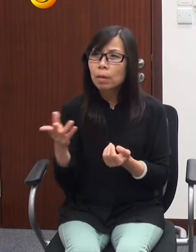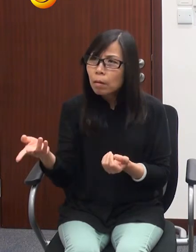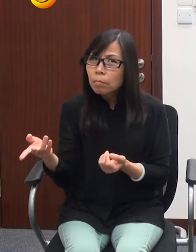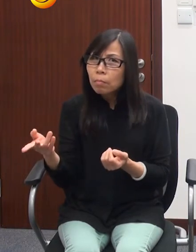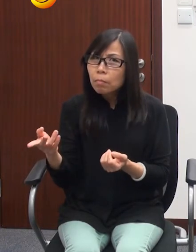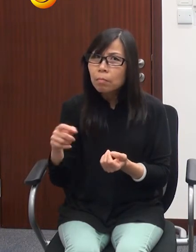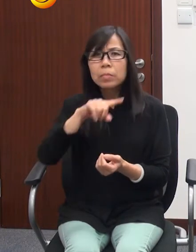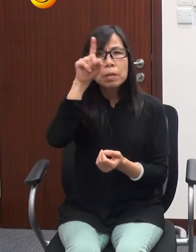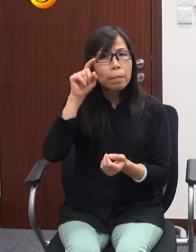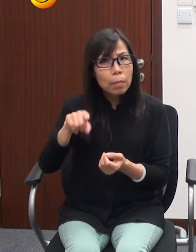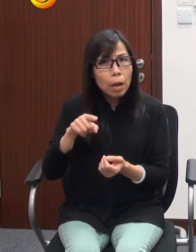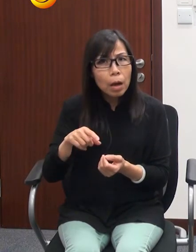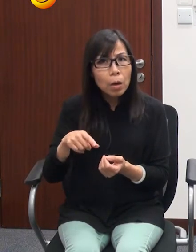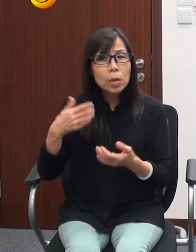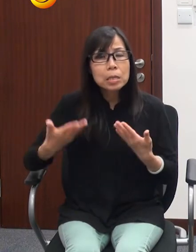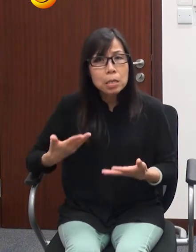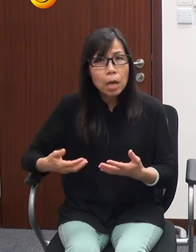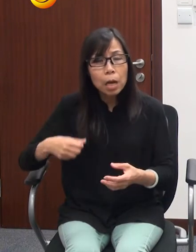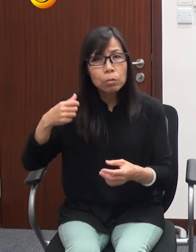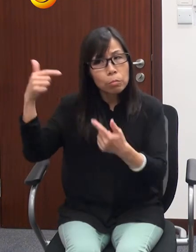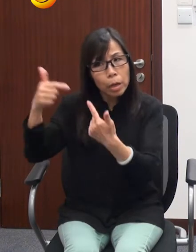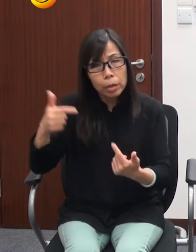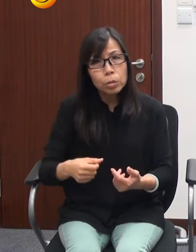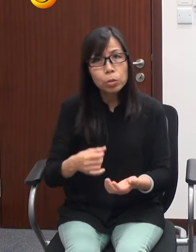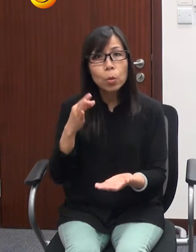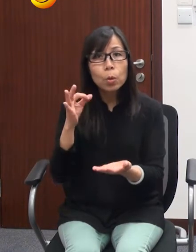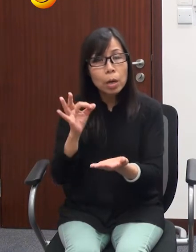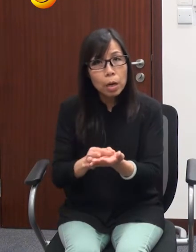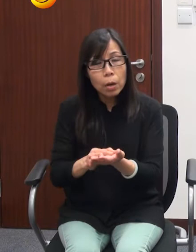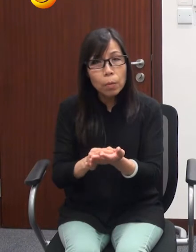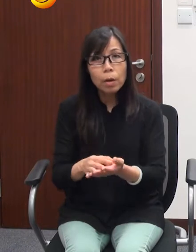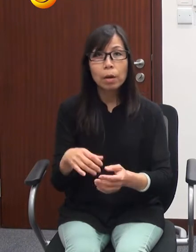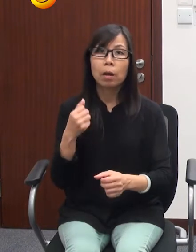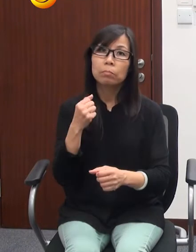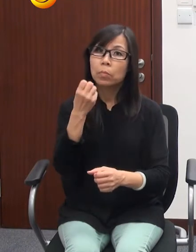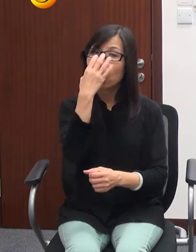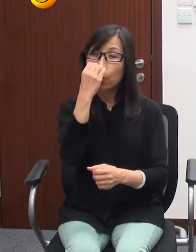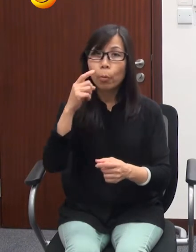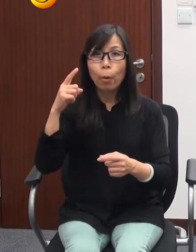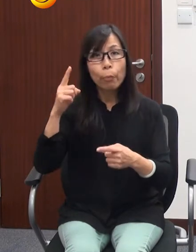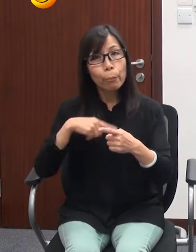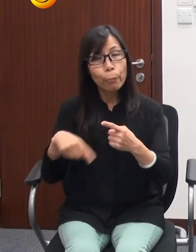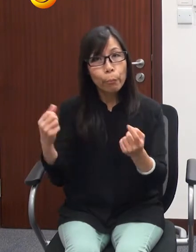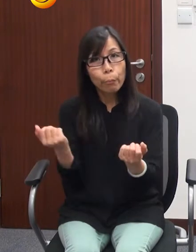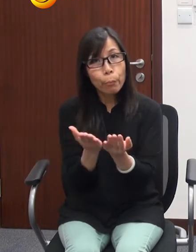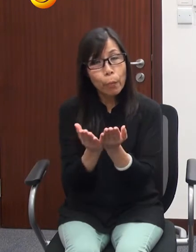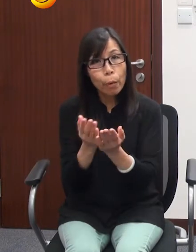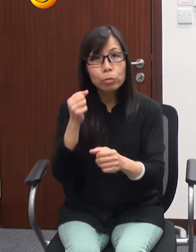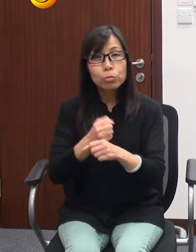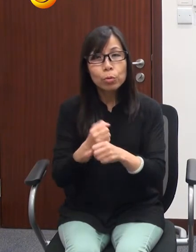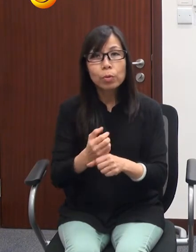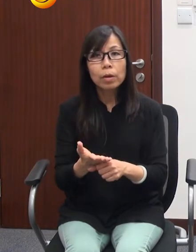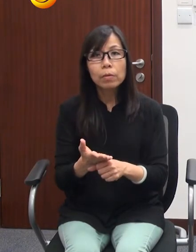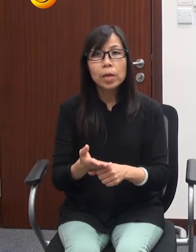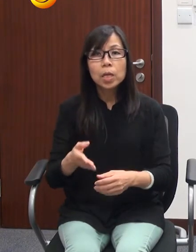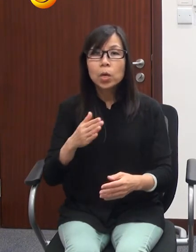咧？ 咁問題就係究竟佢係心態就係諗住等俾人喐啊，定係佢自己唔做啊？定係俾人踢爆某啲